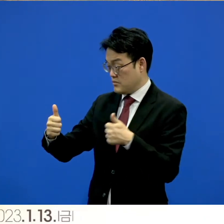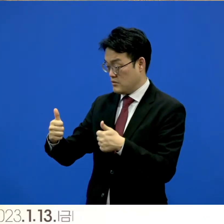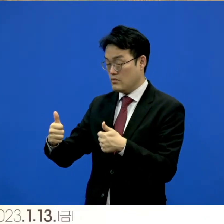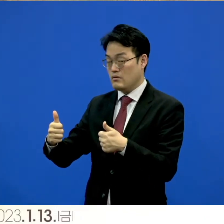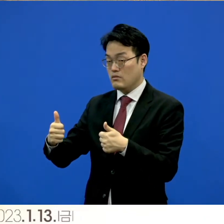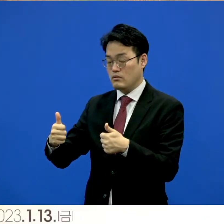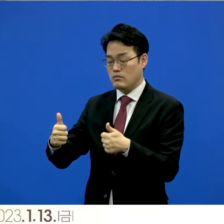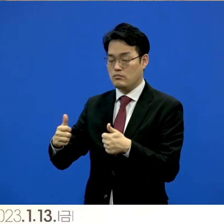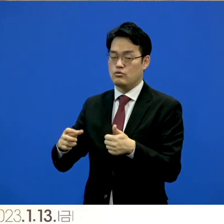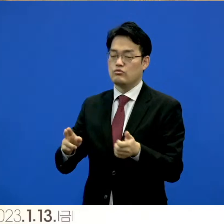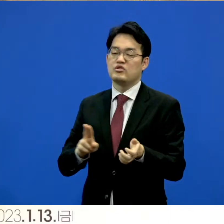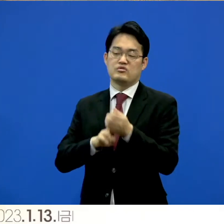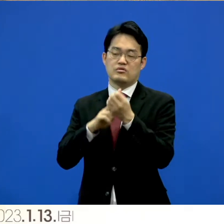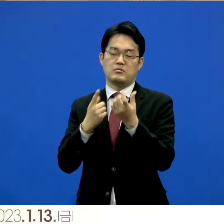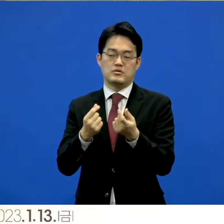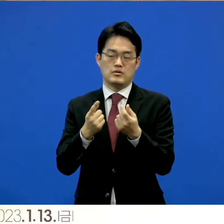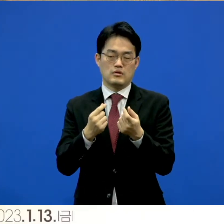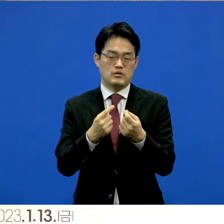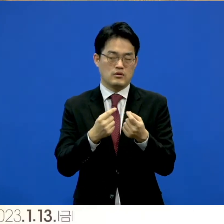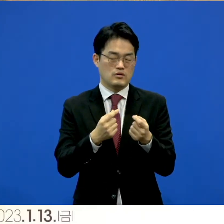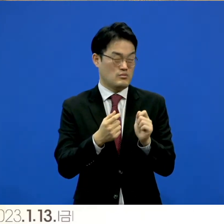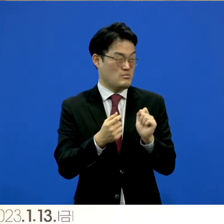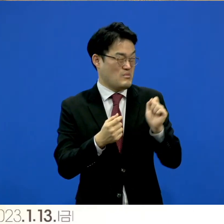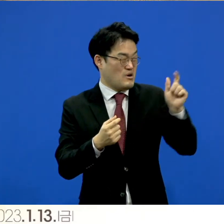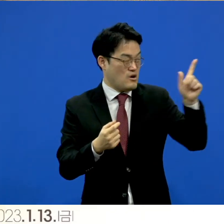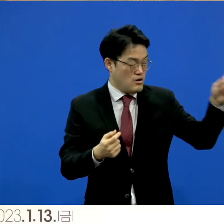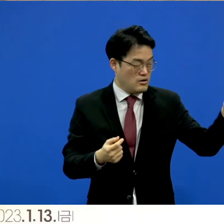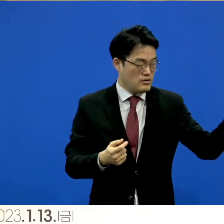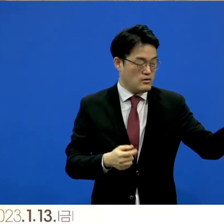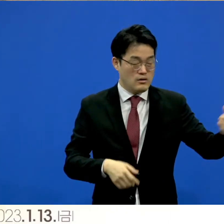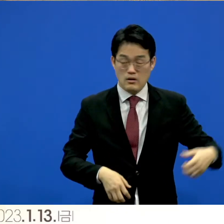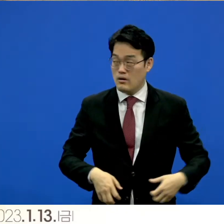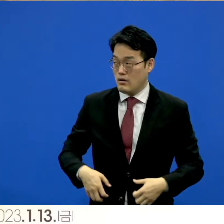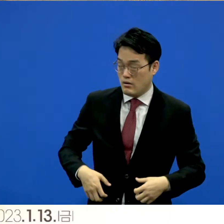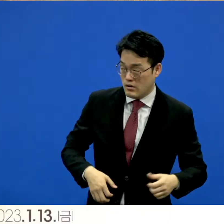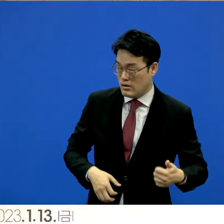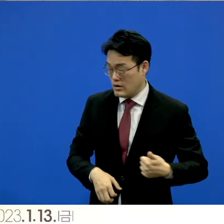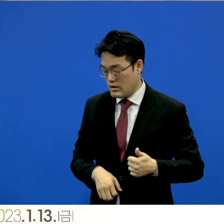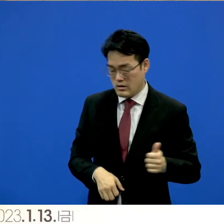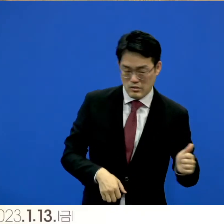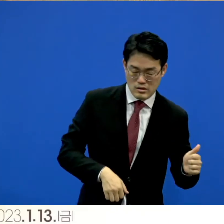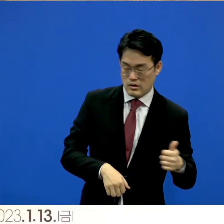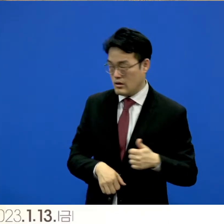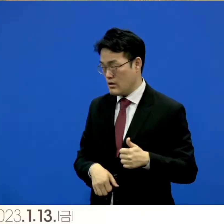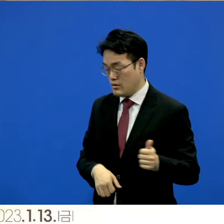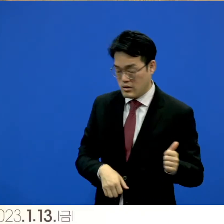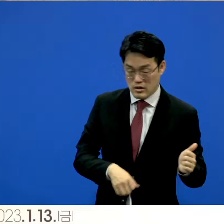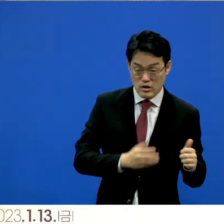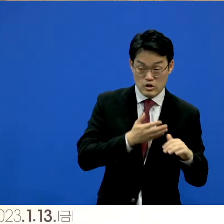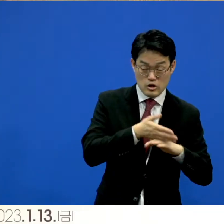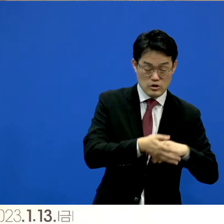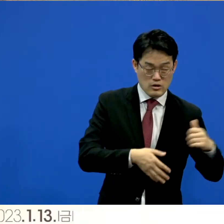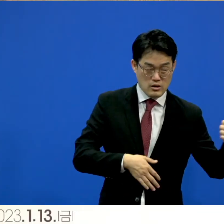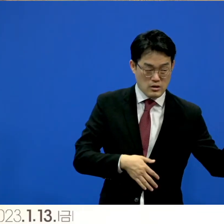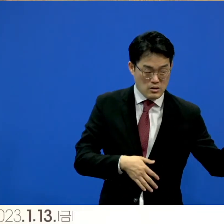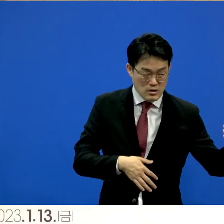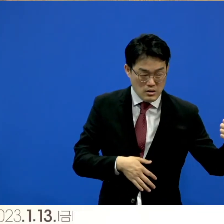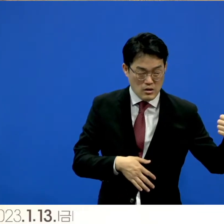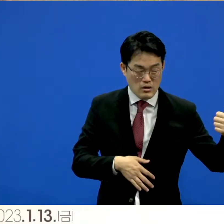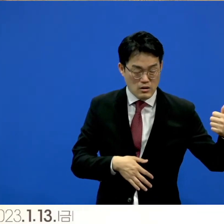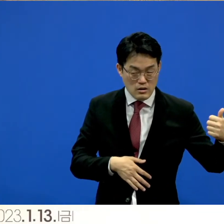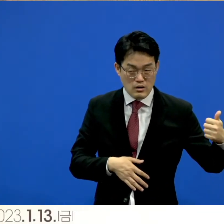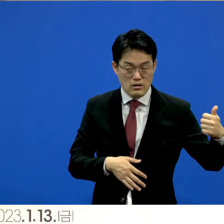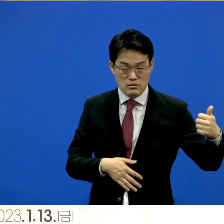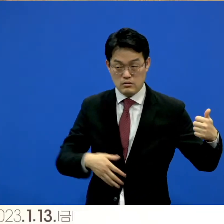그는 동구가 저쪽 멀리에서 멈칫거리며 느릿느릿 걸어오고 있습니다. 아버지는 그 아들을 놓치고 싶지 않습니다.